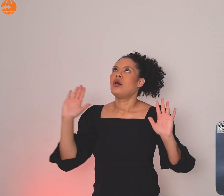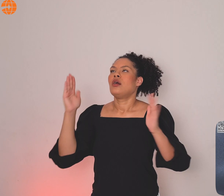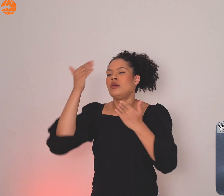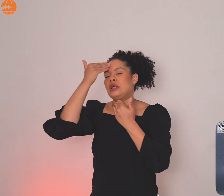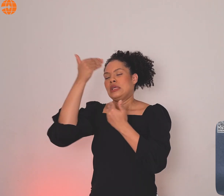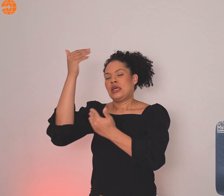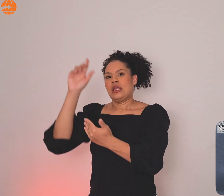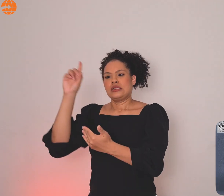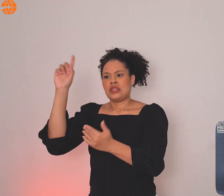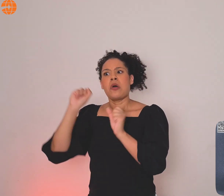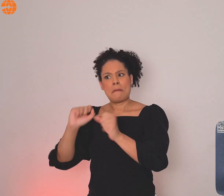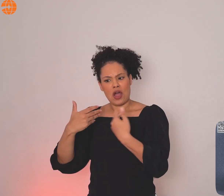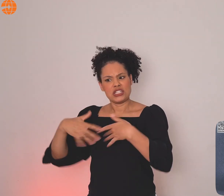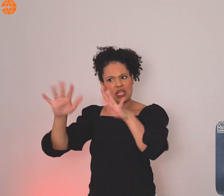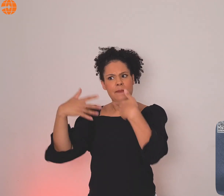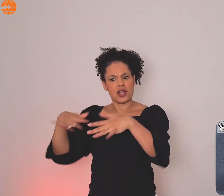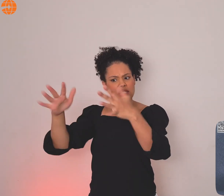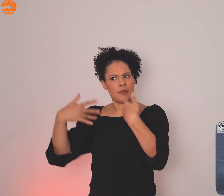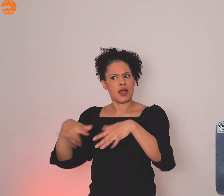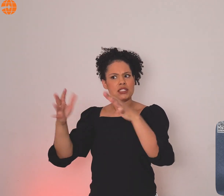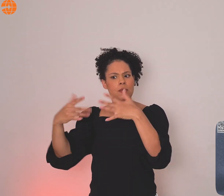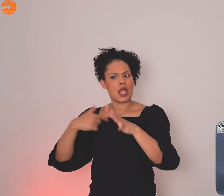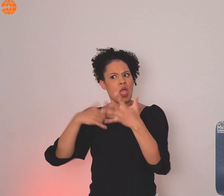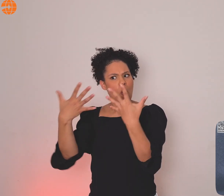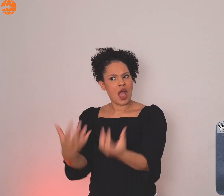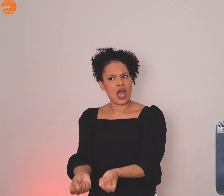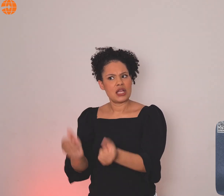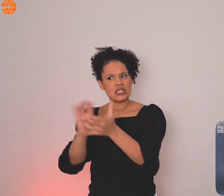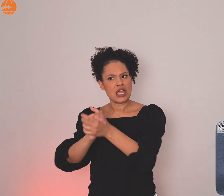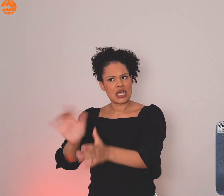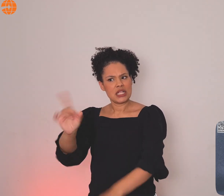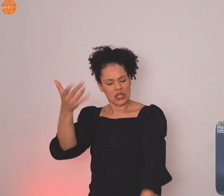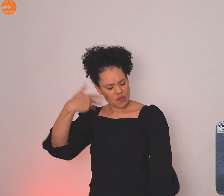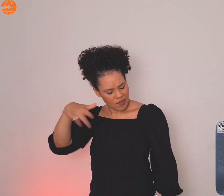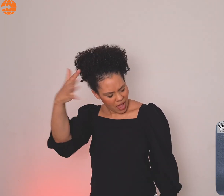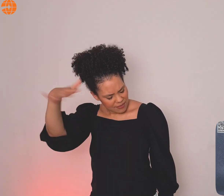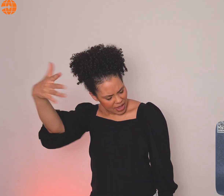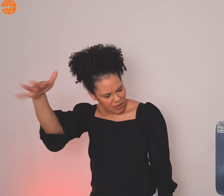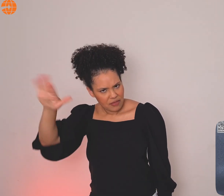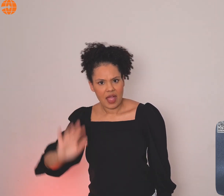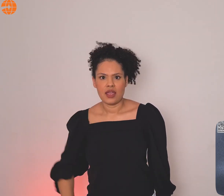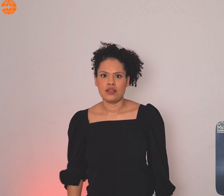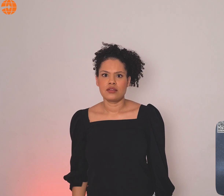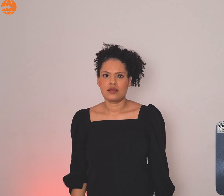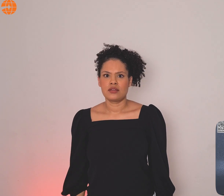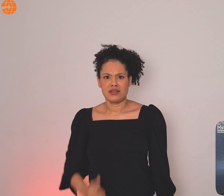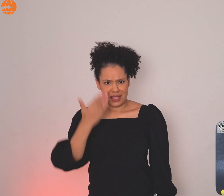vai que o diabo te carregue, miserável. Quem está entendendo?